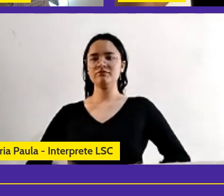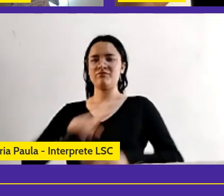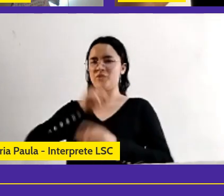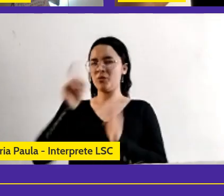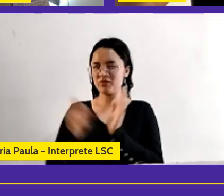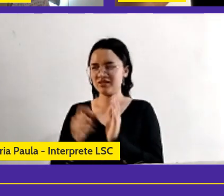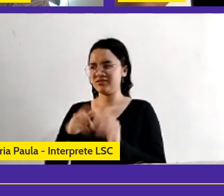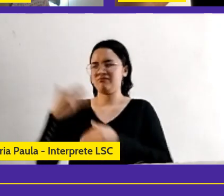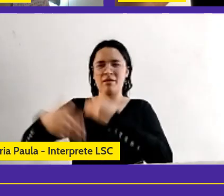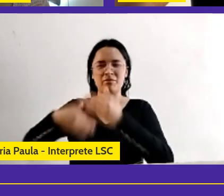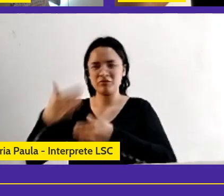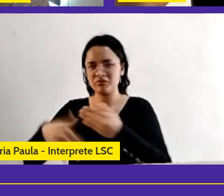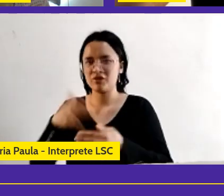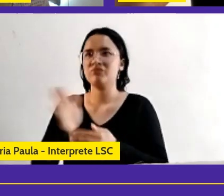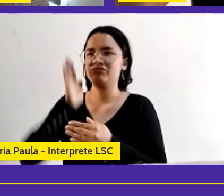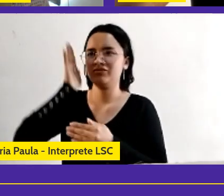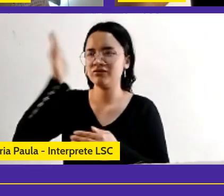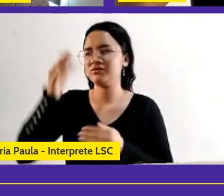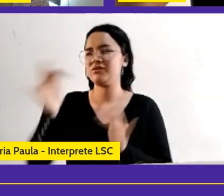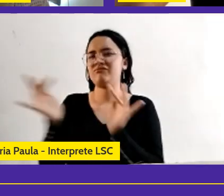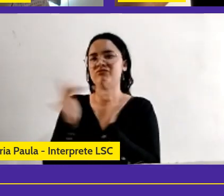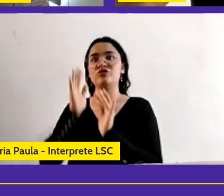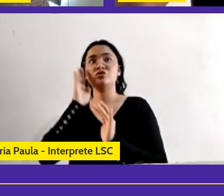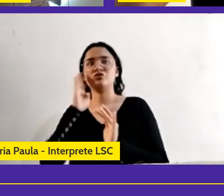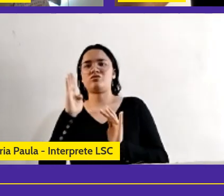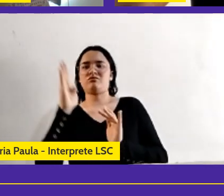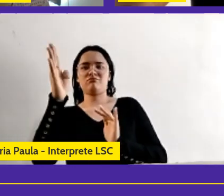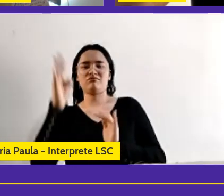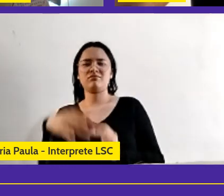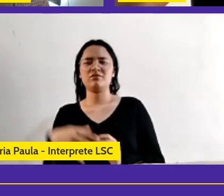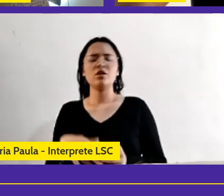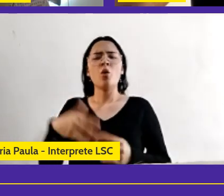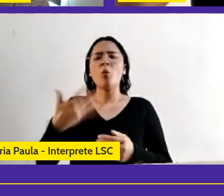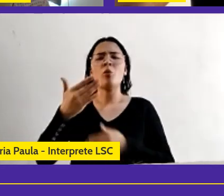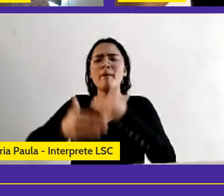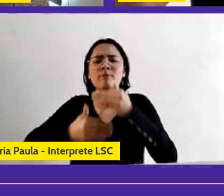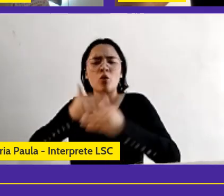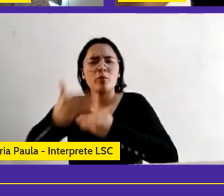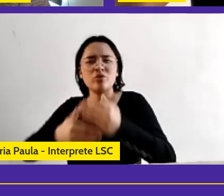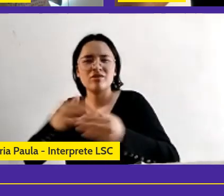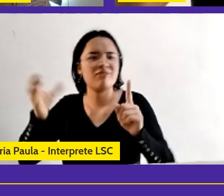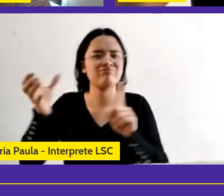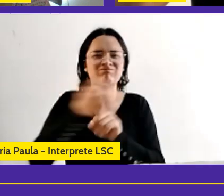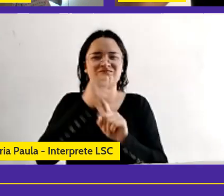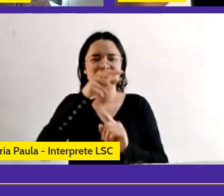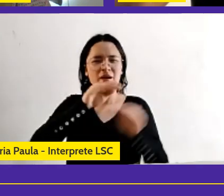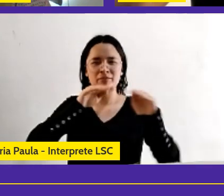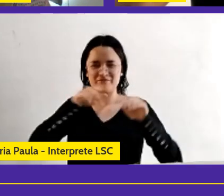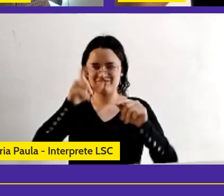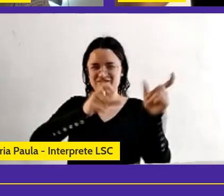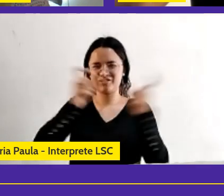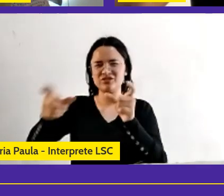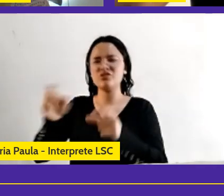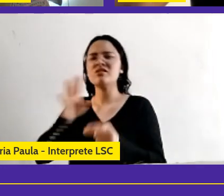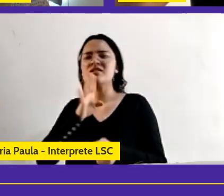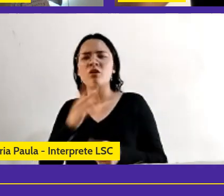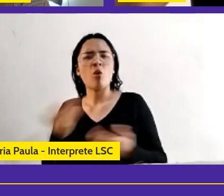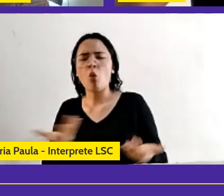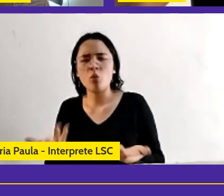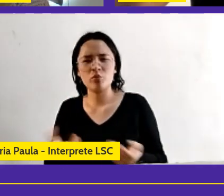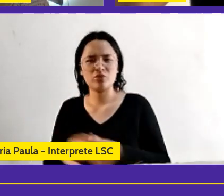futuro. ¿Cómo es ese proceso de encontrar esos públicos y que llegar a ellos al